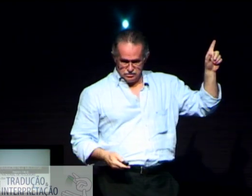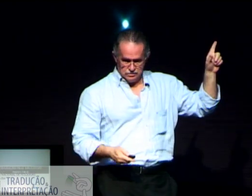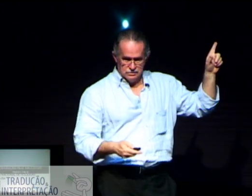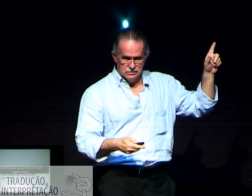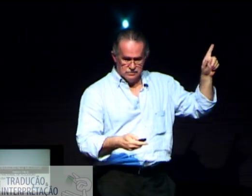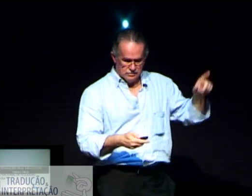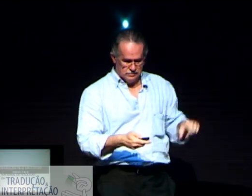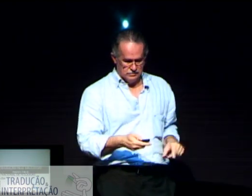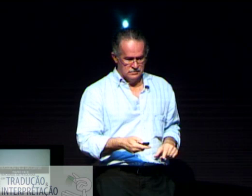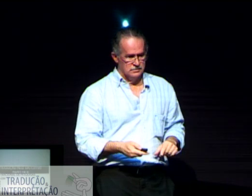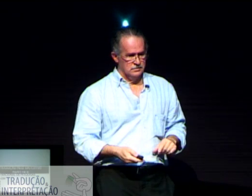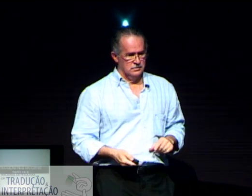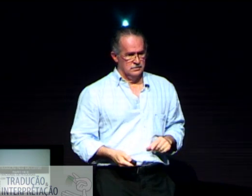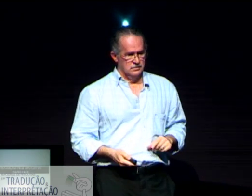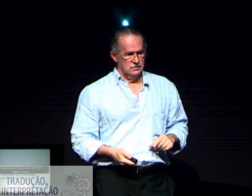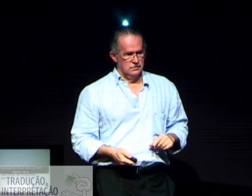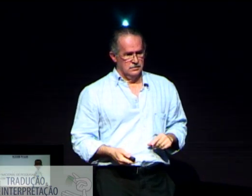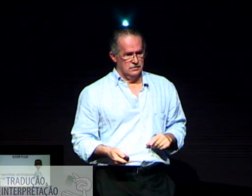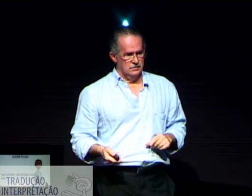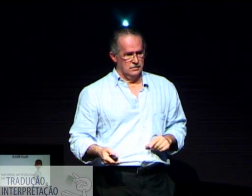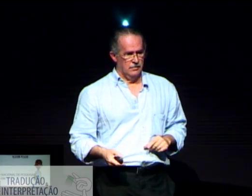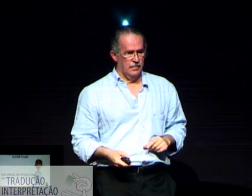Que é o outro.